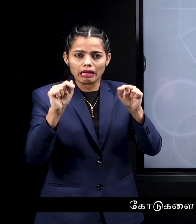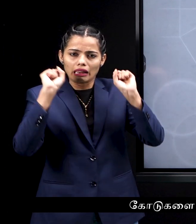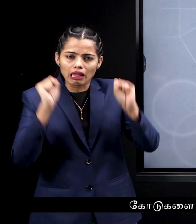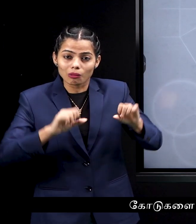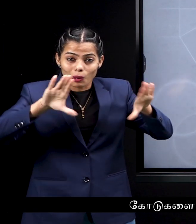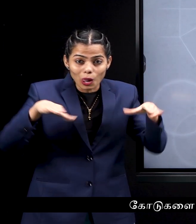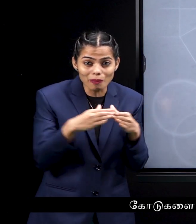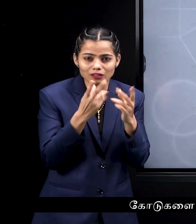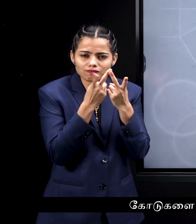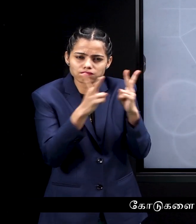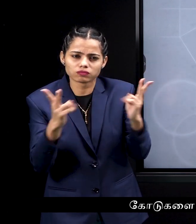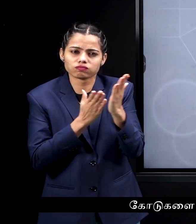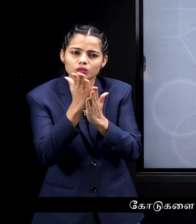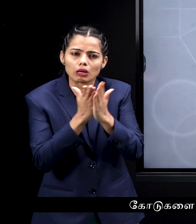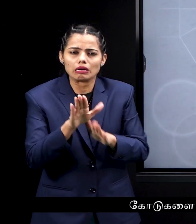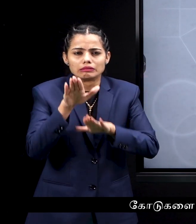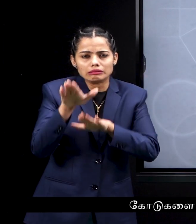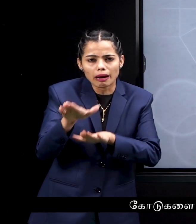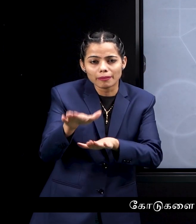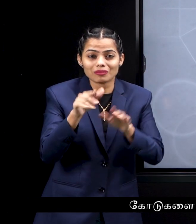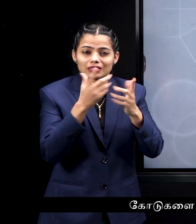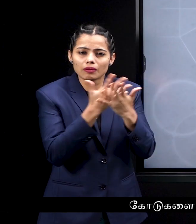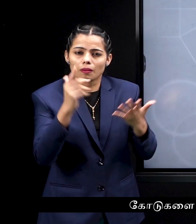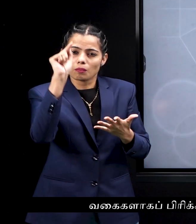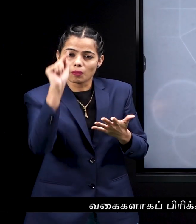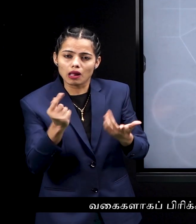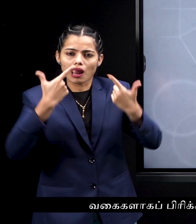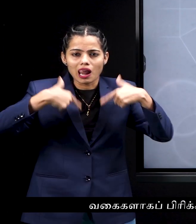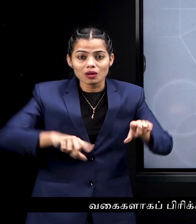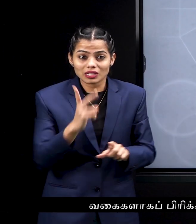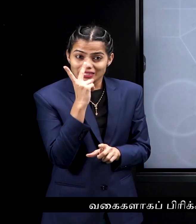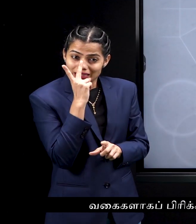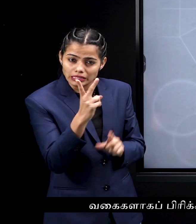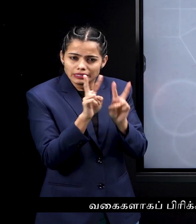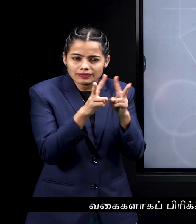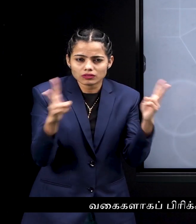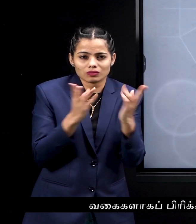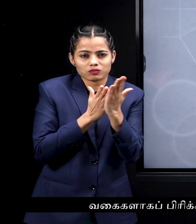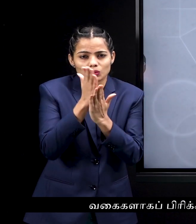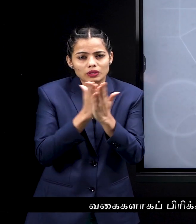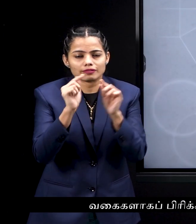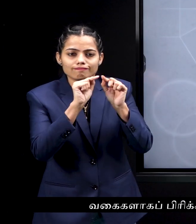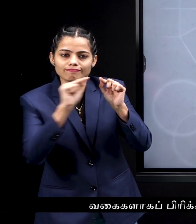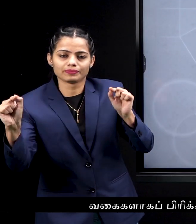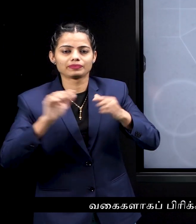கோடுகளை அவற்றின் பண்புகளைப் பொறுத்து பல்வேறு வகைகளாக பிரிக்கலாம். பல்வேறு வகையான கோடுகளை பார்ப்போம்.